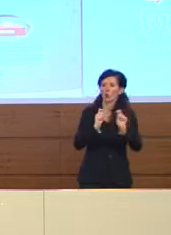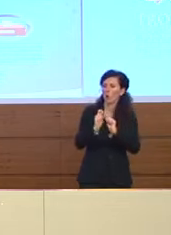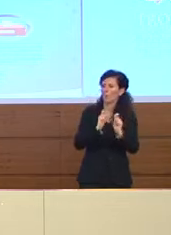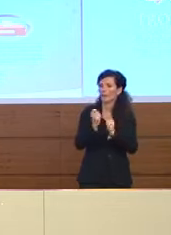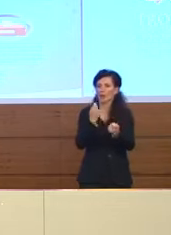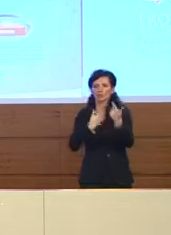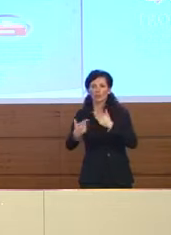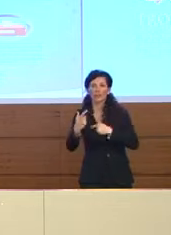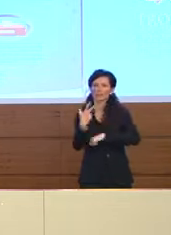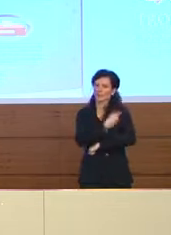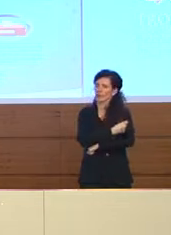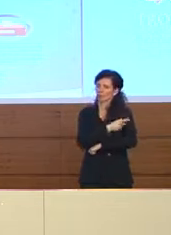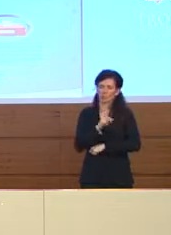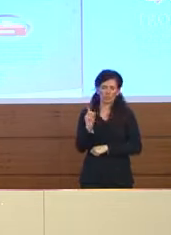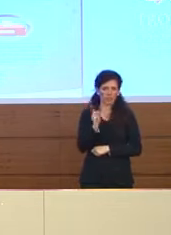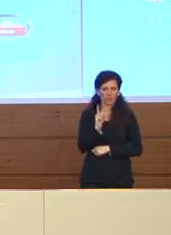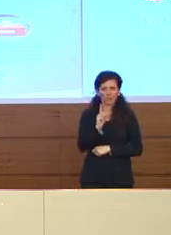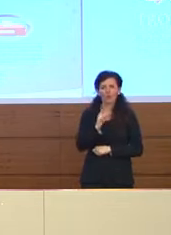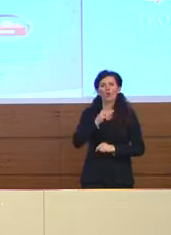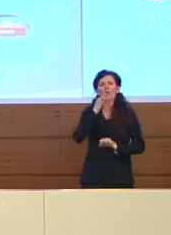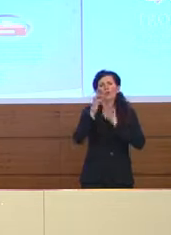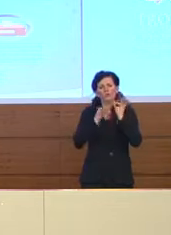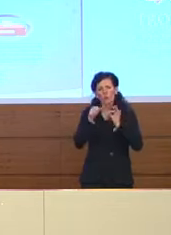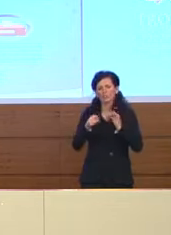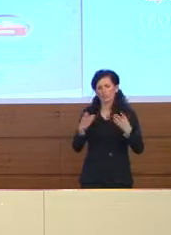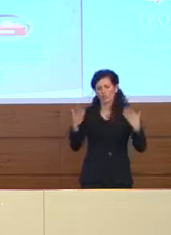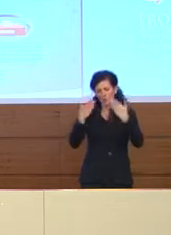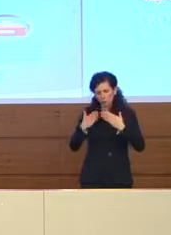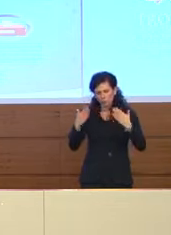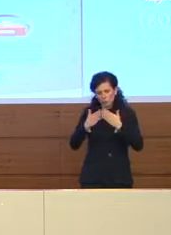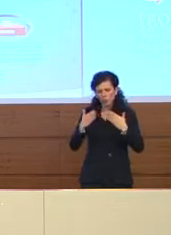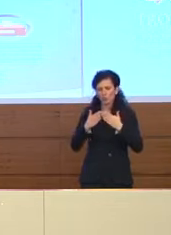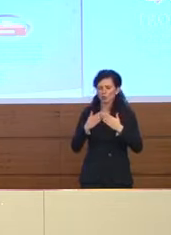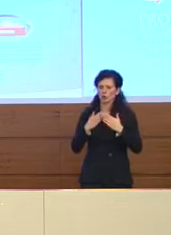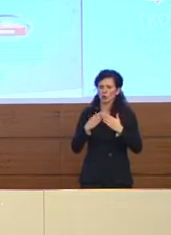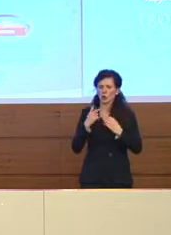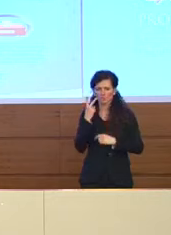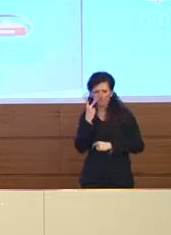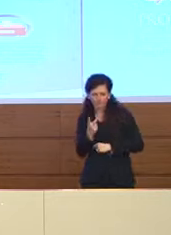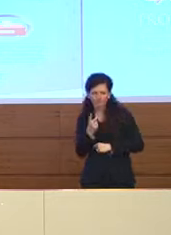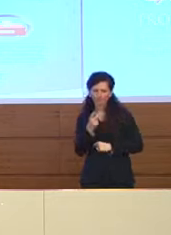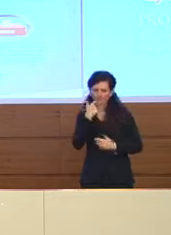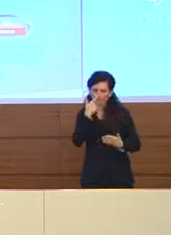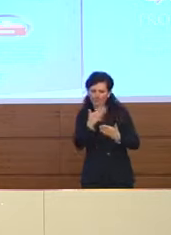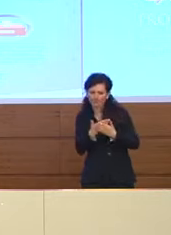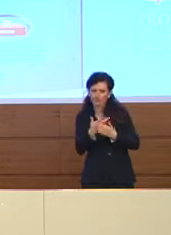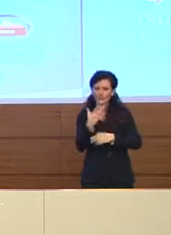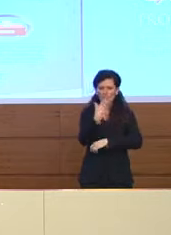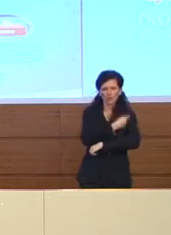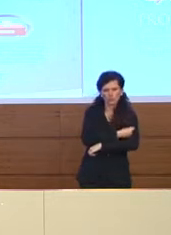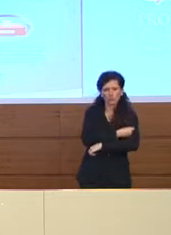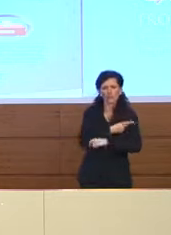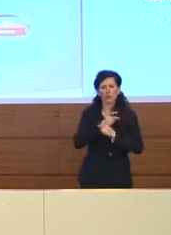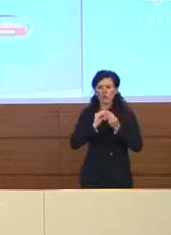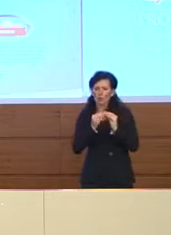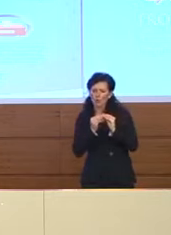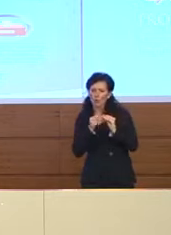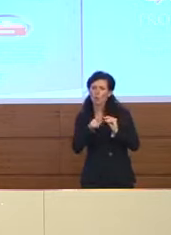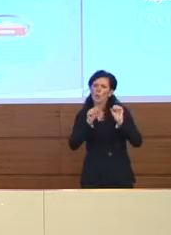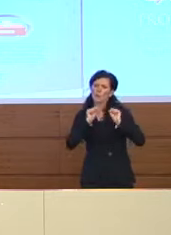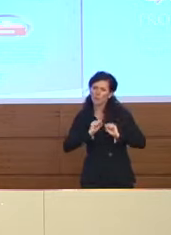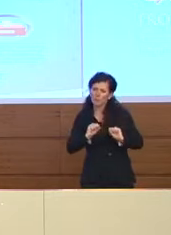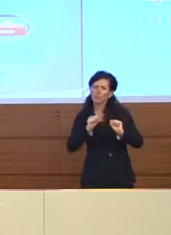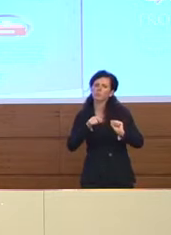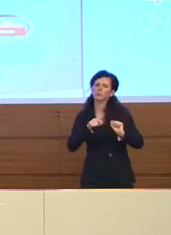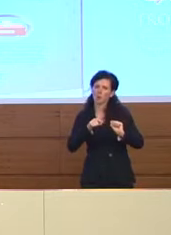ma vuol dire messa a punto di approcci vaccinali in grado di sviluppare una